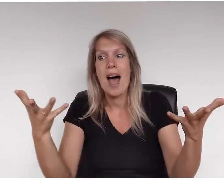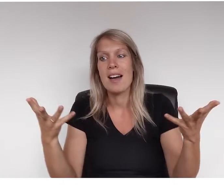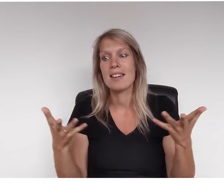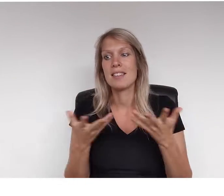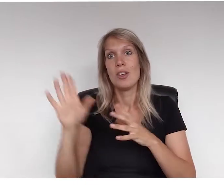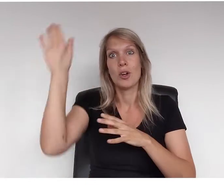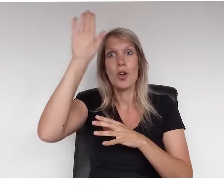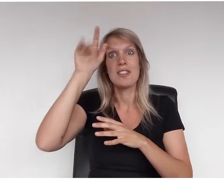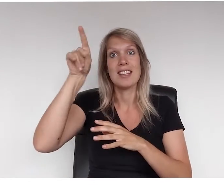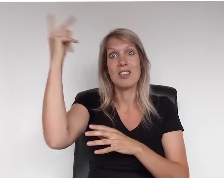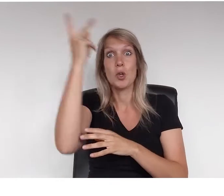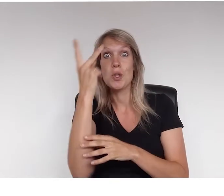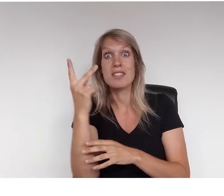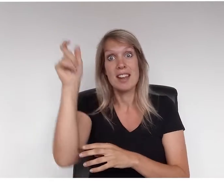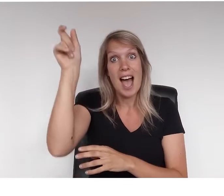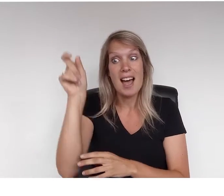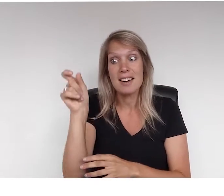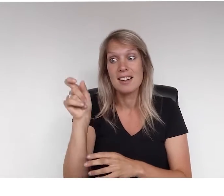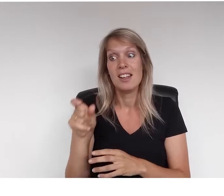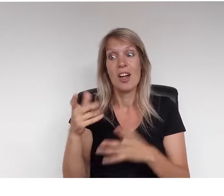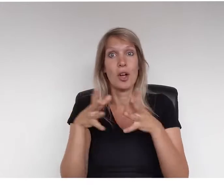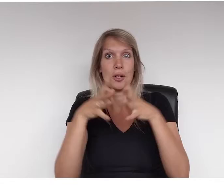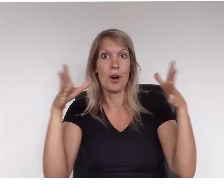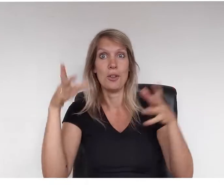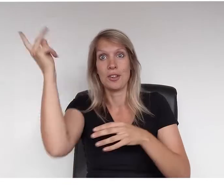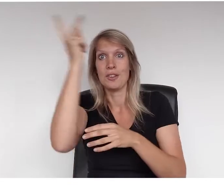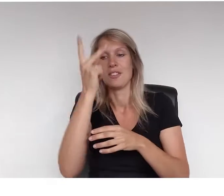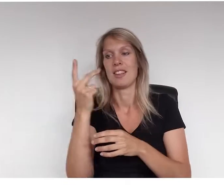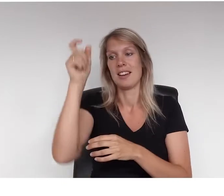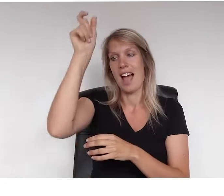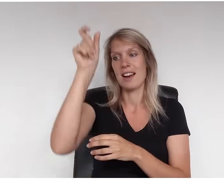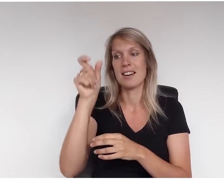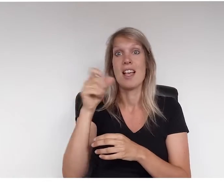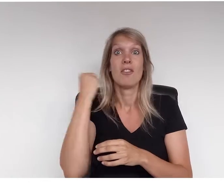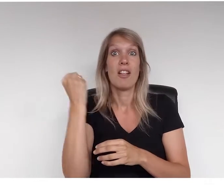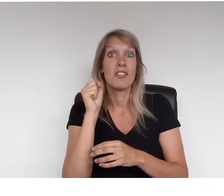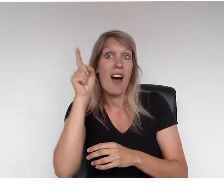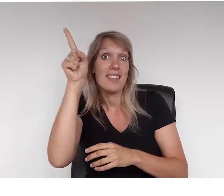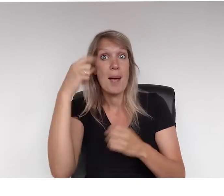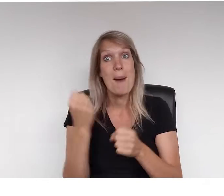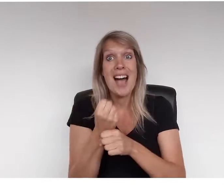wonderbaar. God is een kunstenaar, een grote kunstenaar.